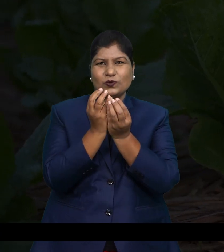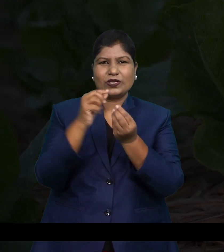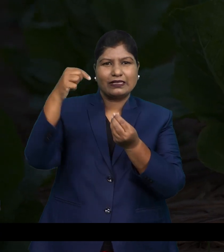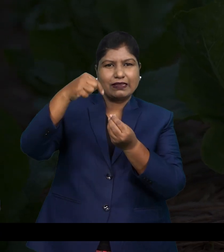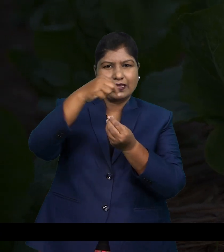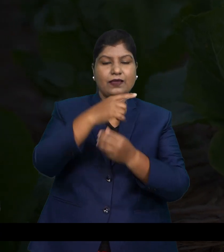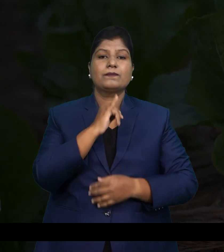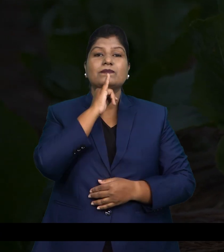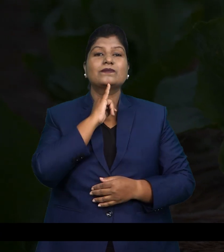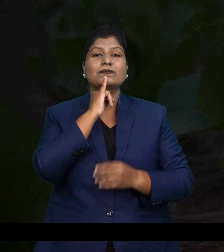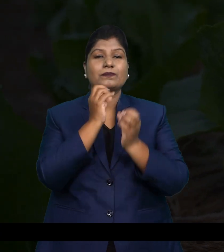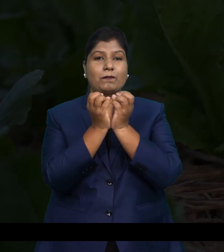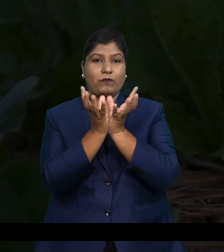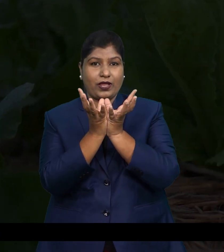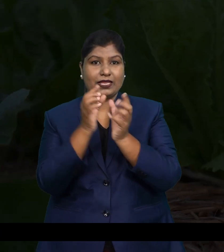कमळाचे देठ,